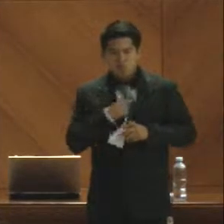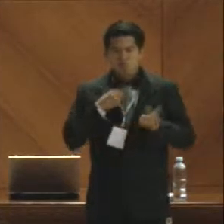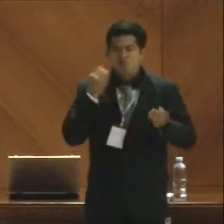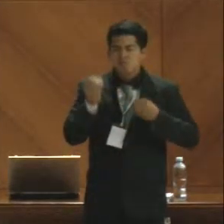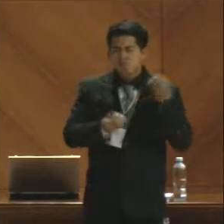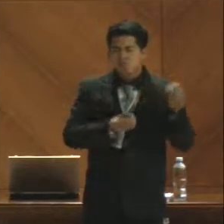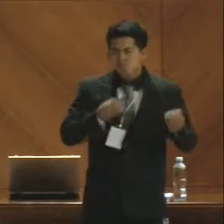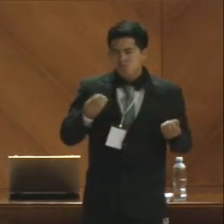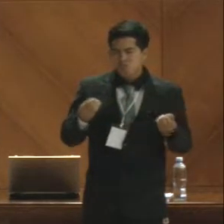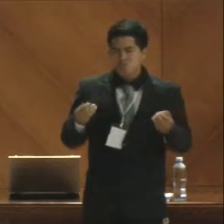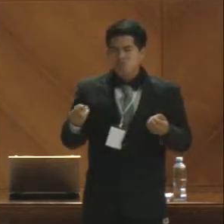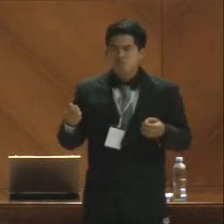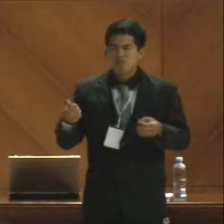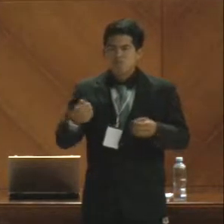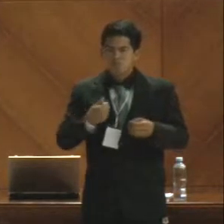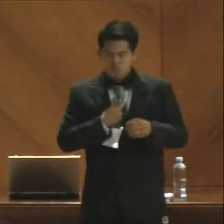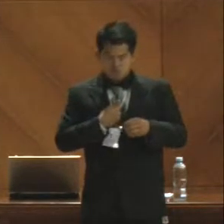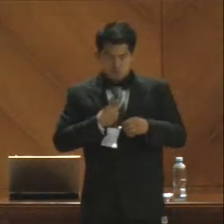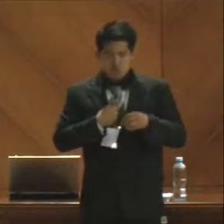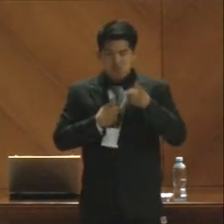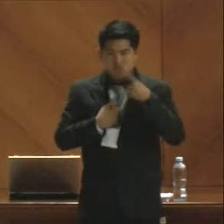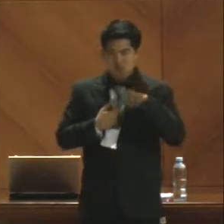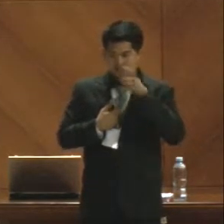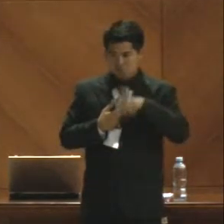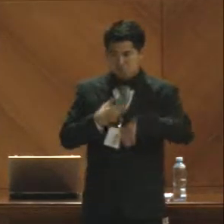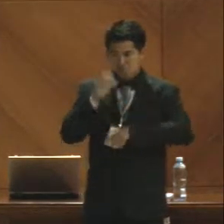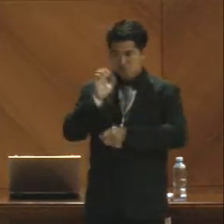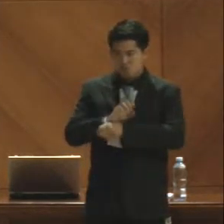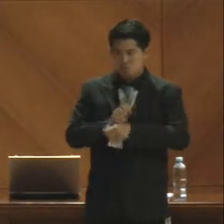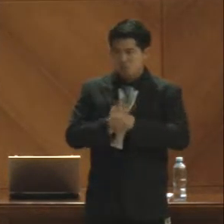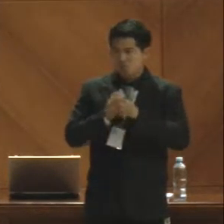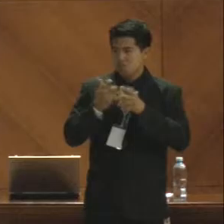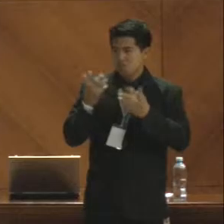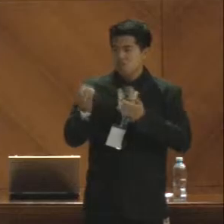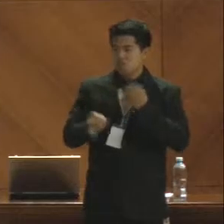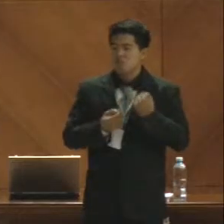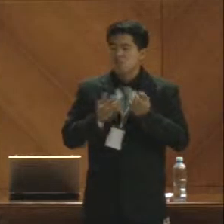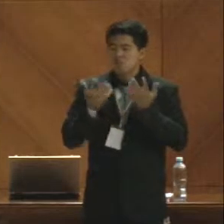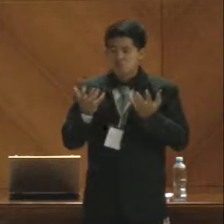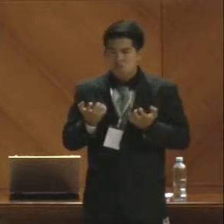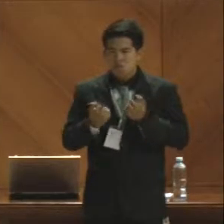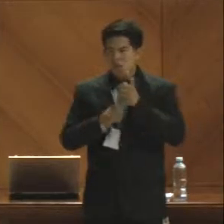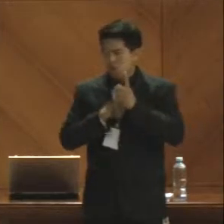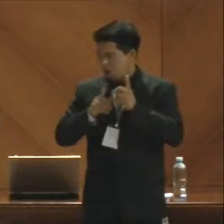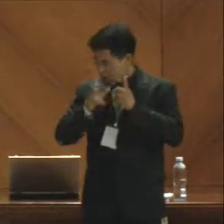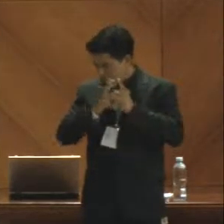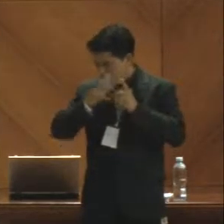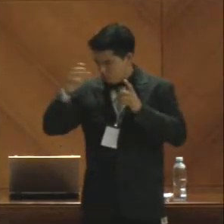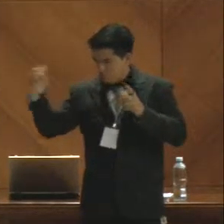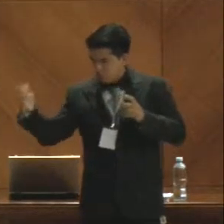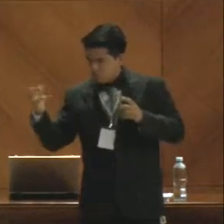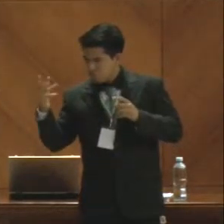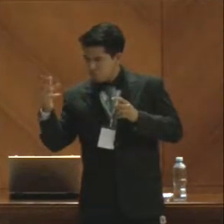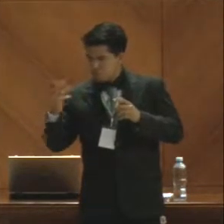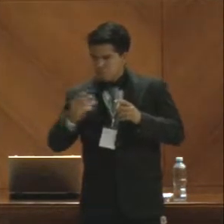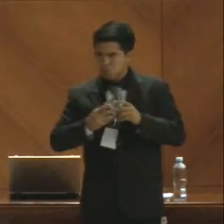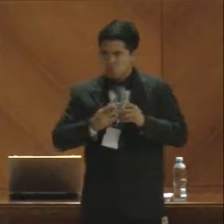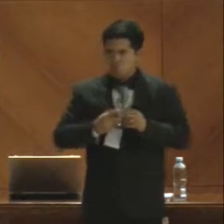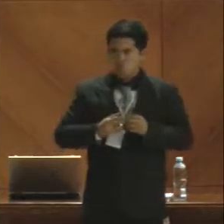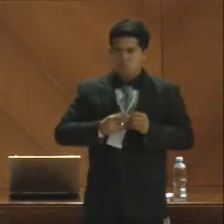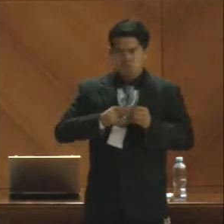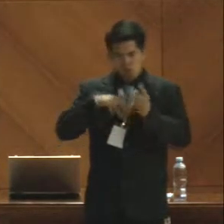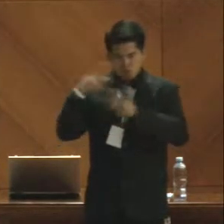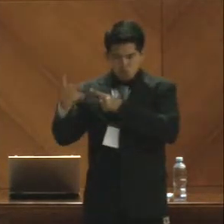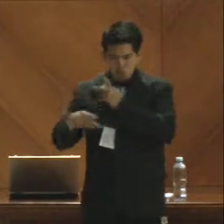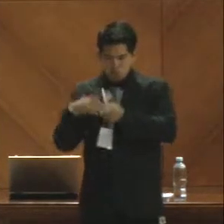es, hay empresas en otras partes del mundo que quieren vender servicios relacionados a Elastix. Y no es revender licencias de